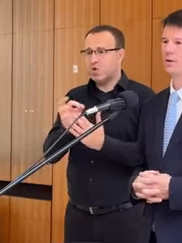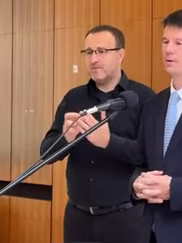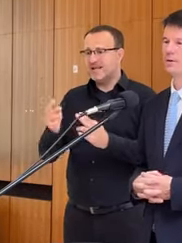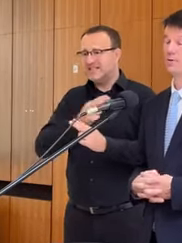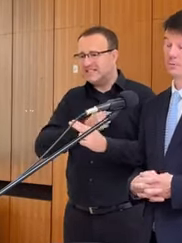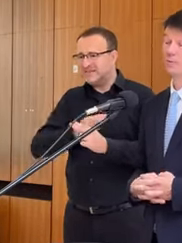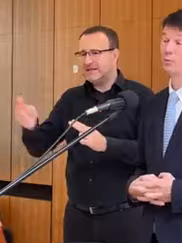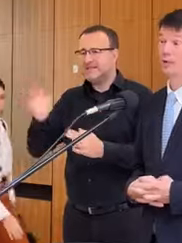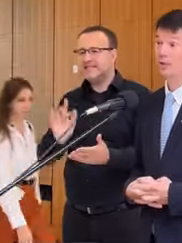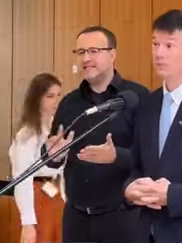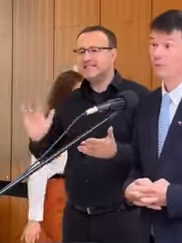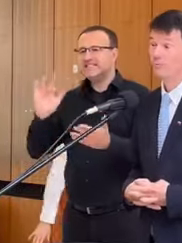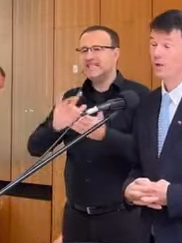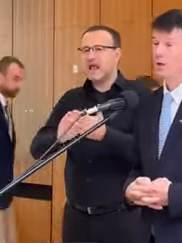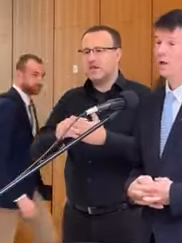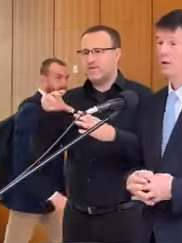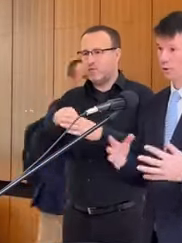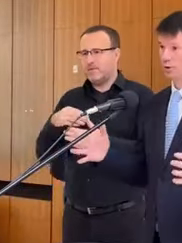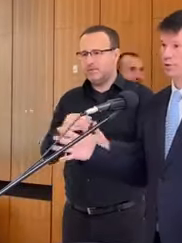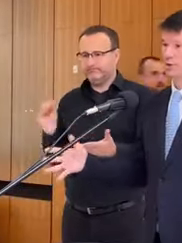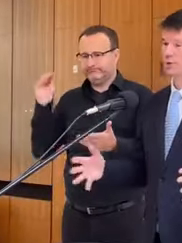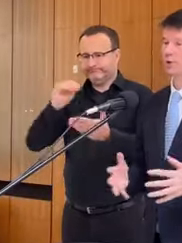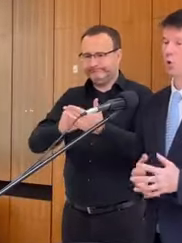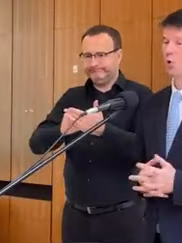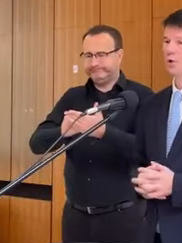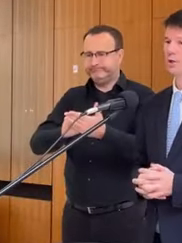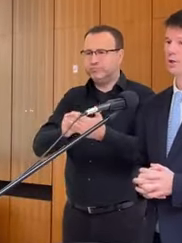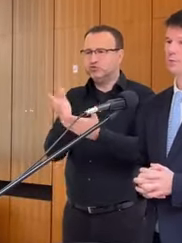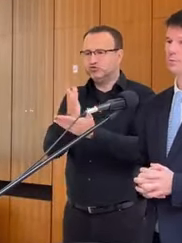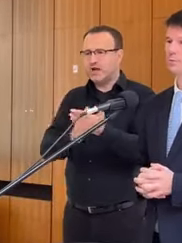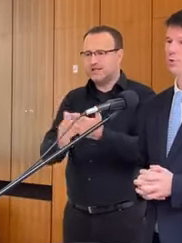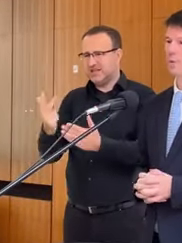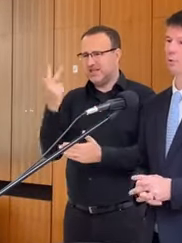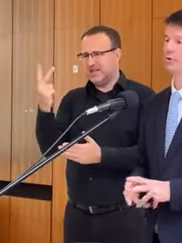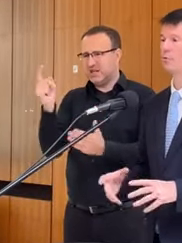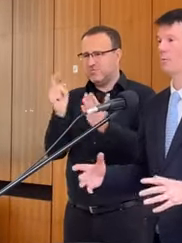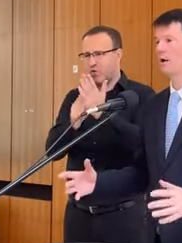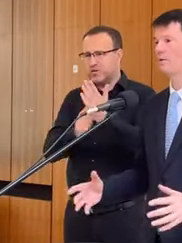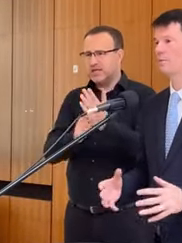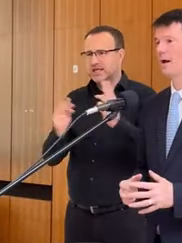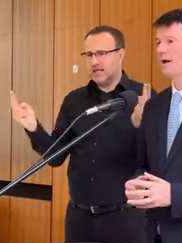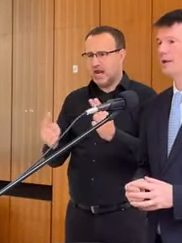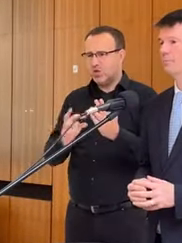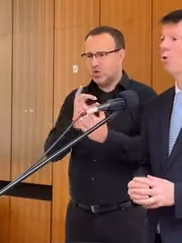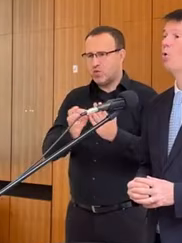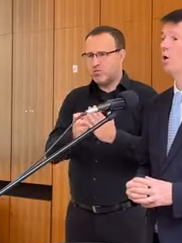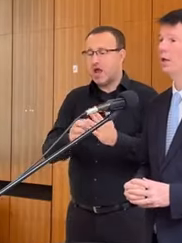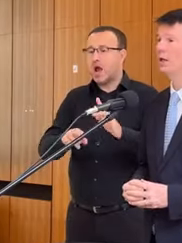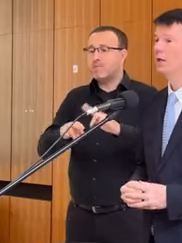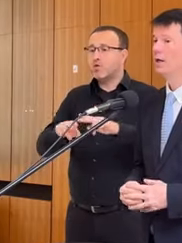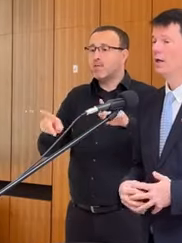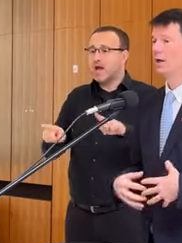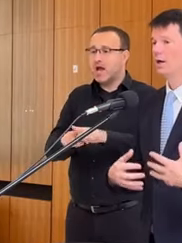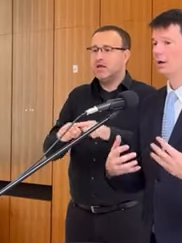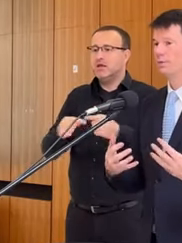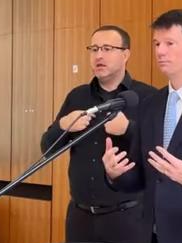ktoré sme v ňom uviedli. To je tá časť tých troch bodov a potom samozrejme, aby sme aj